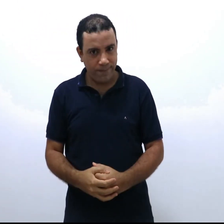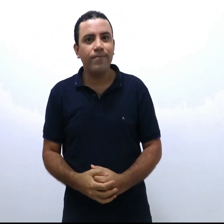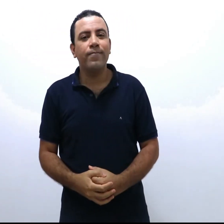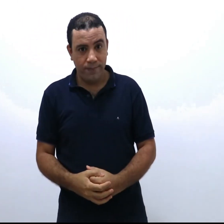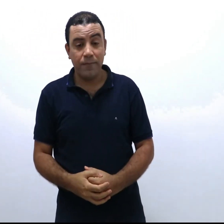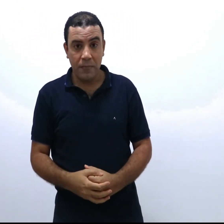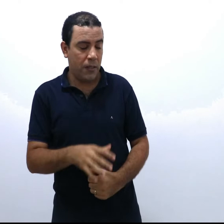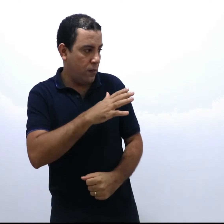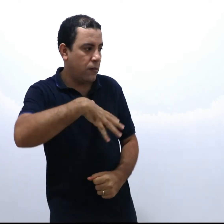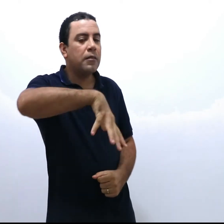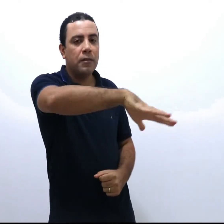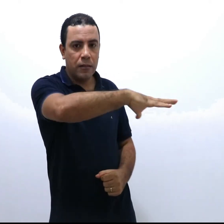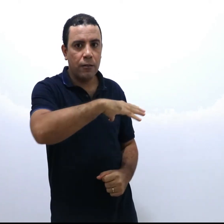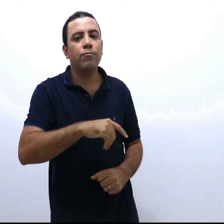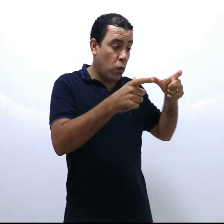ficou conhecida essas ideias como iluministas.